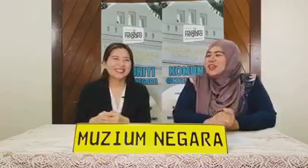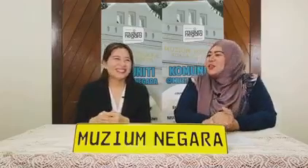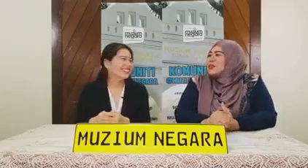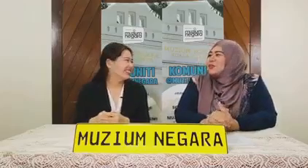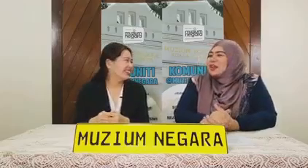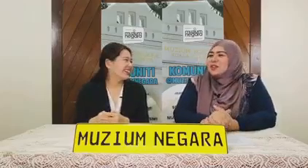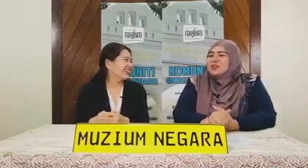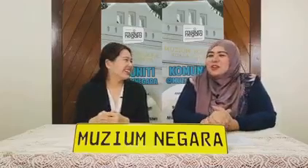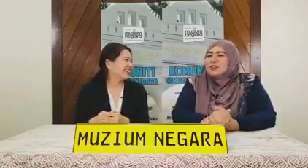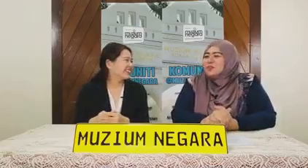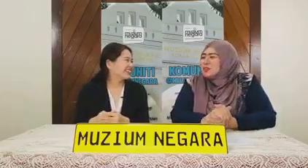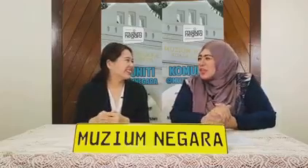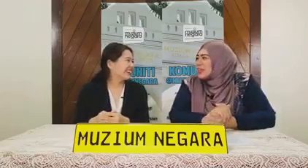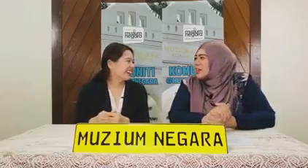Itu faktor-faktor yang susah nak jawab.